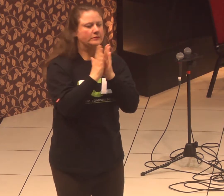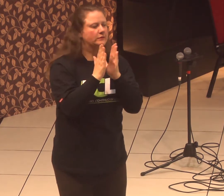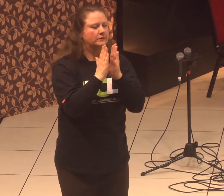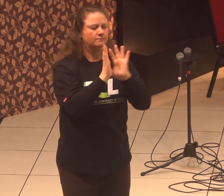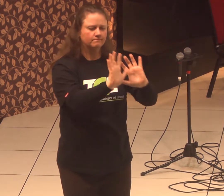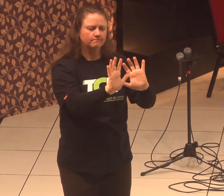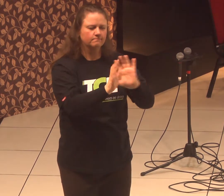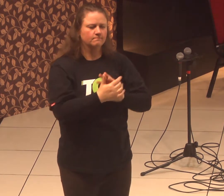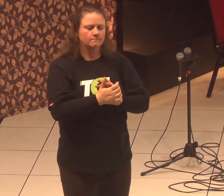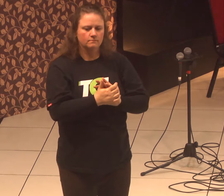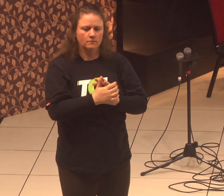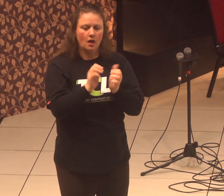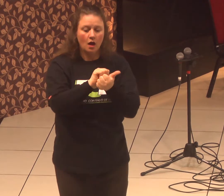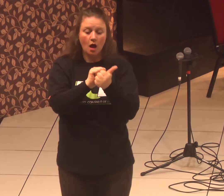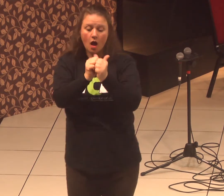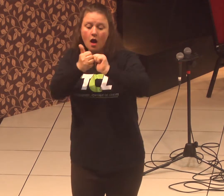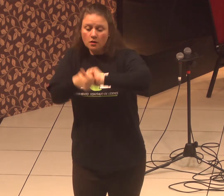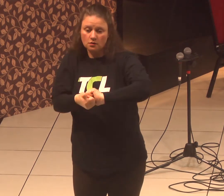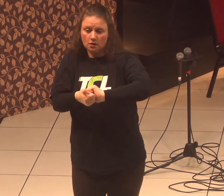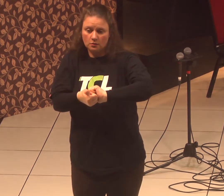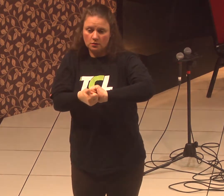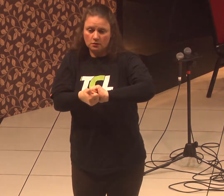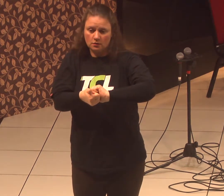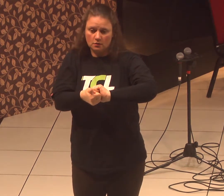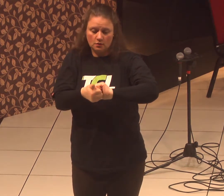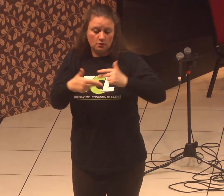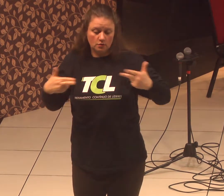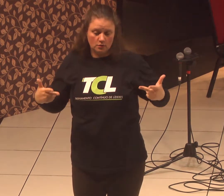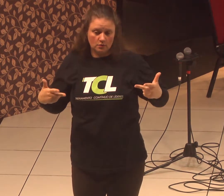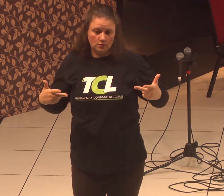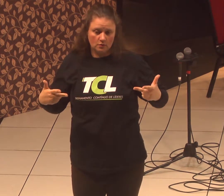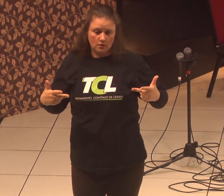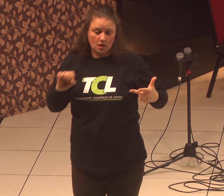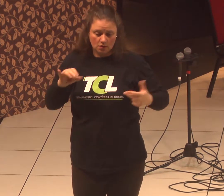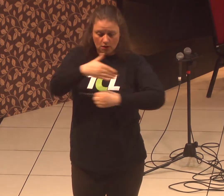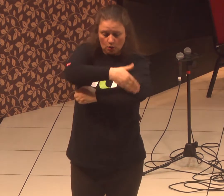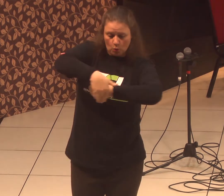Entende? Eu me adequo à circunstância. Se eu estou na rua, se eu estou no